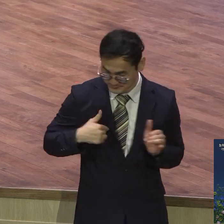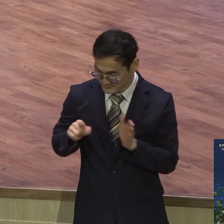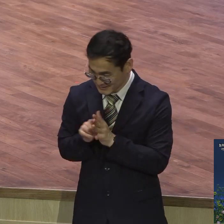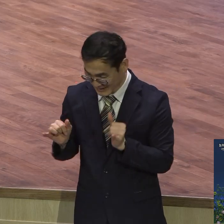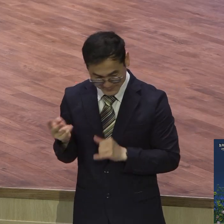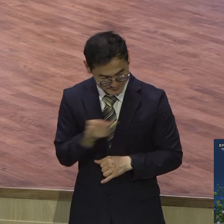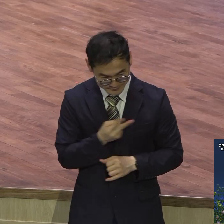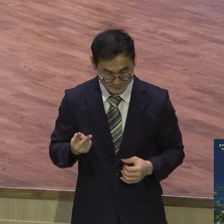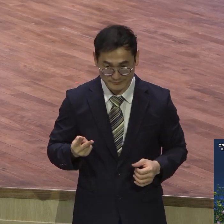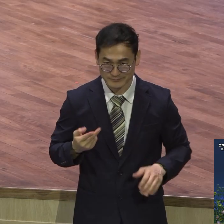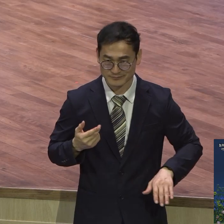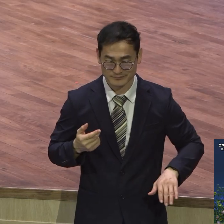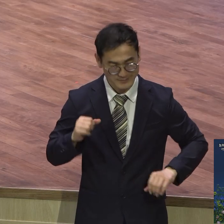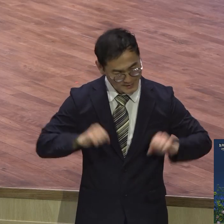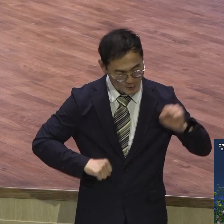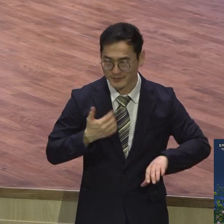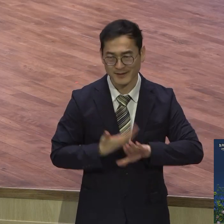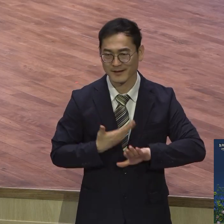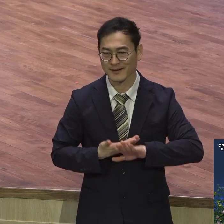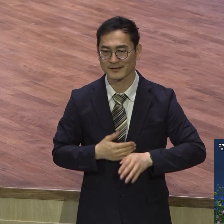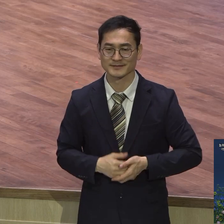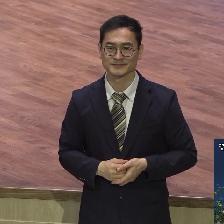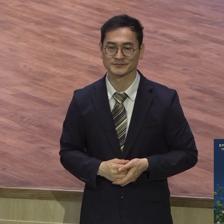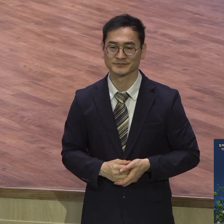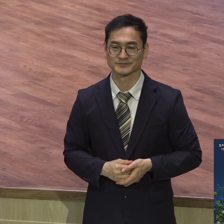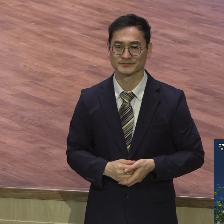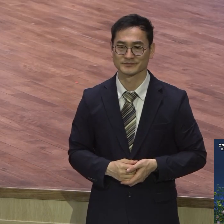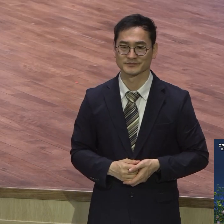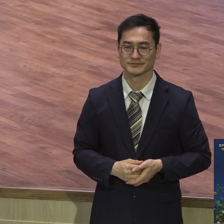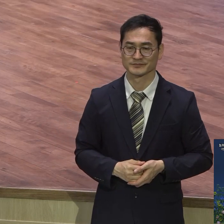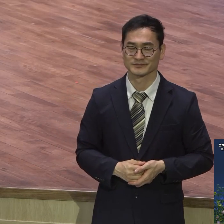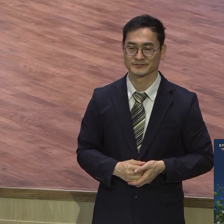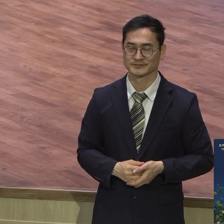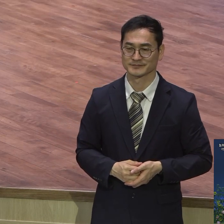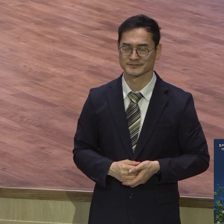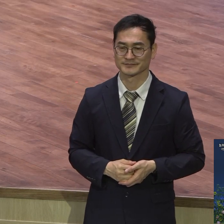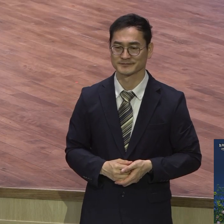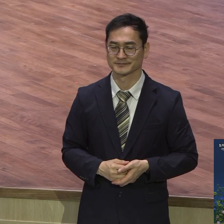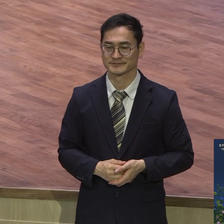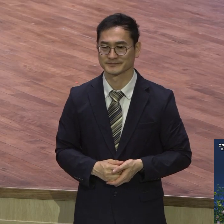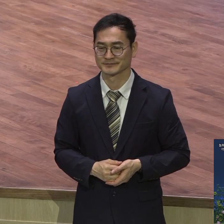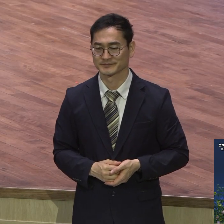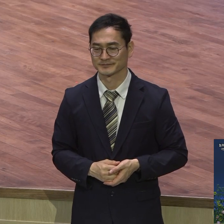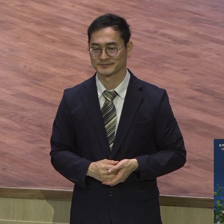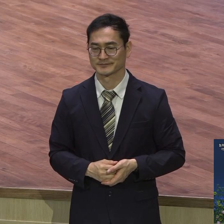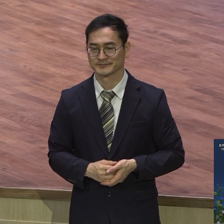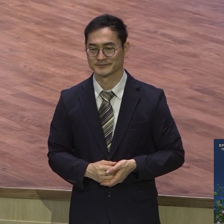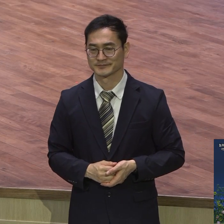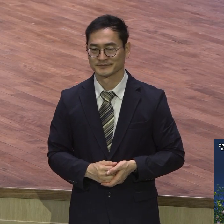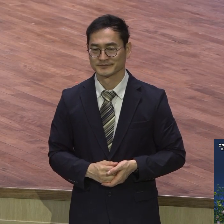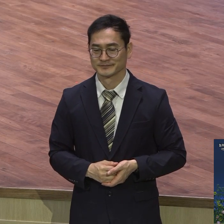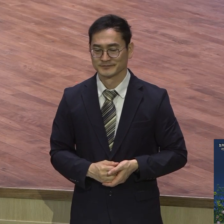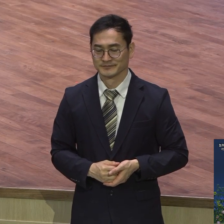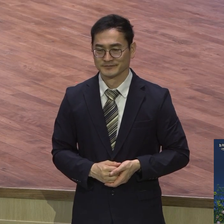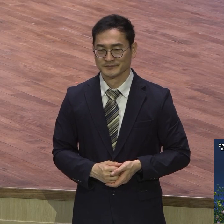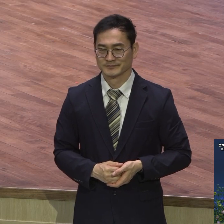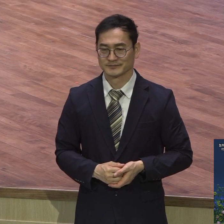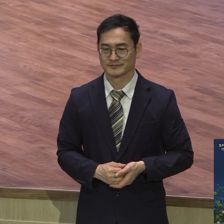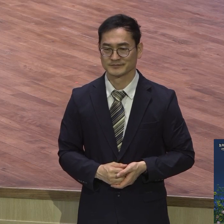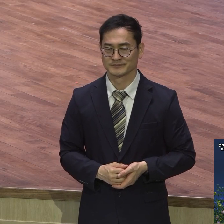대처하는 방법이 다른 방법을 가지고 있어야 된다. 말이 그게